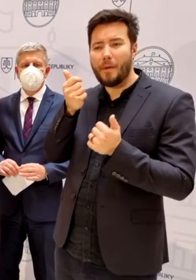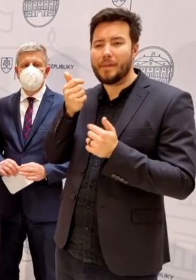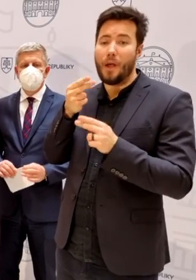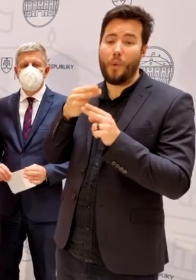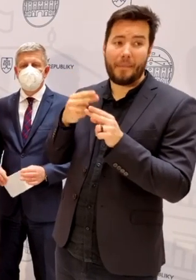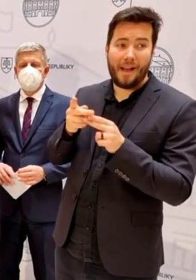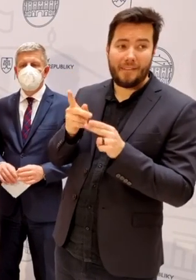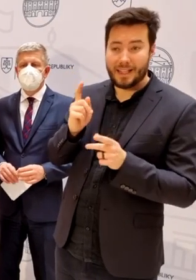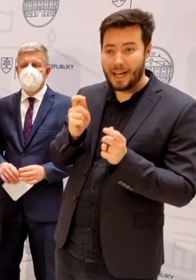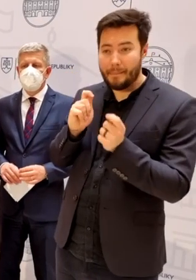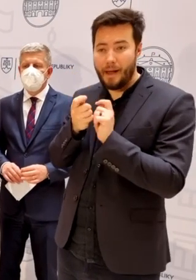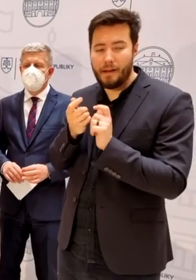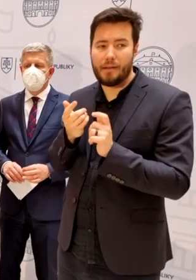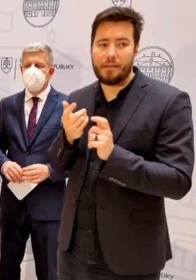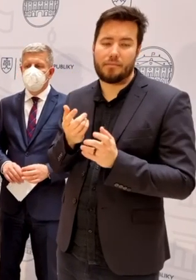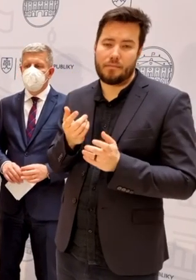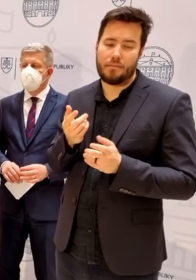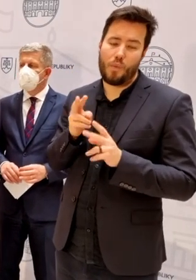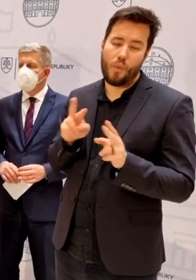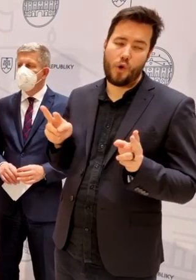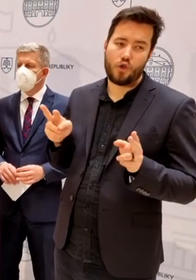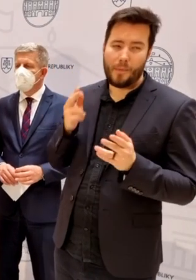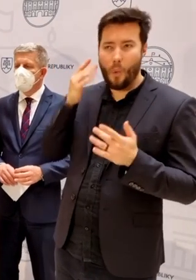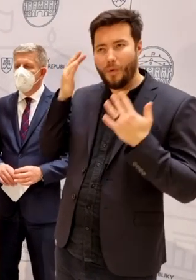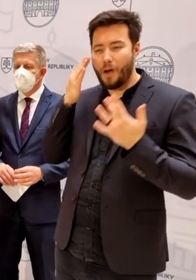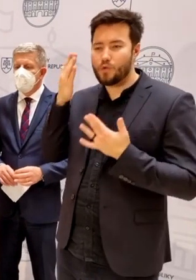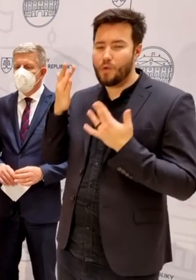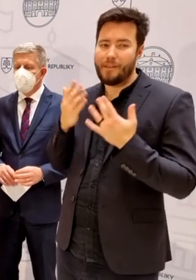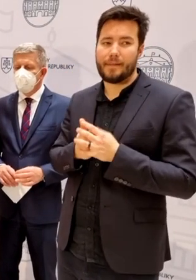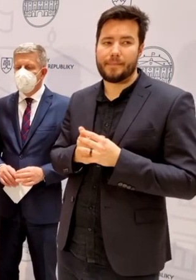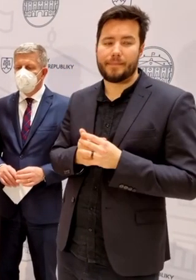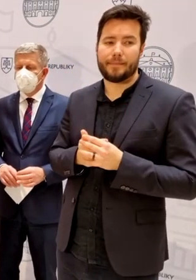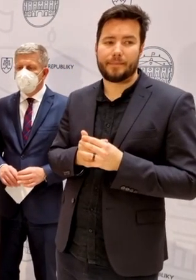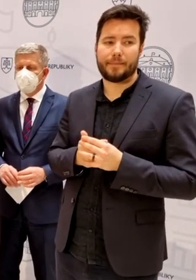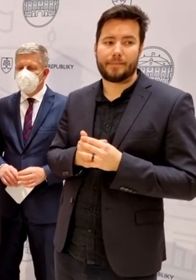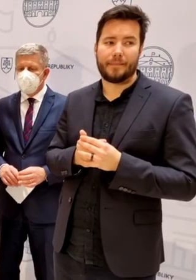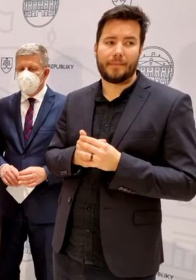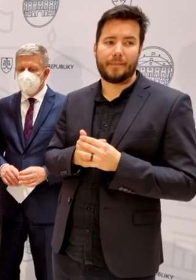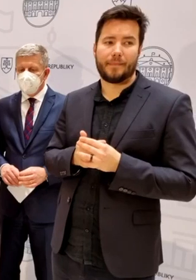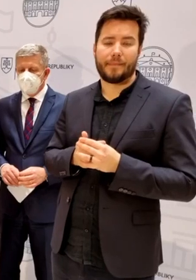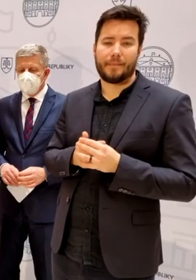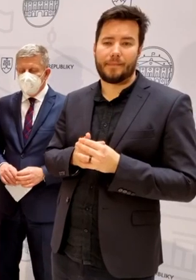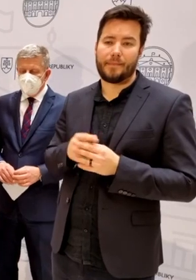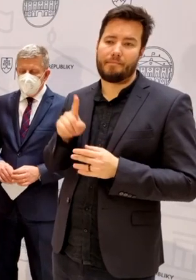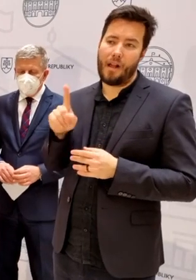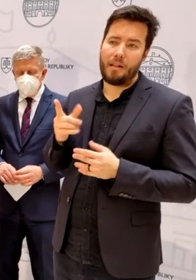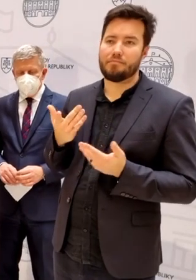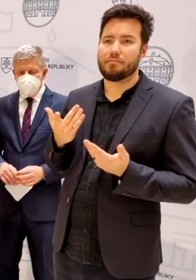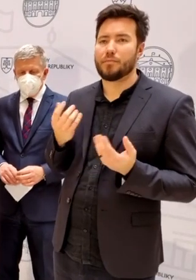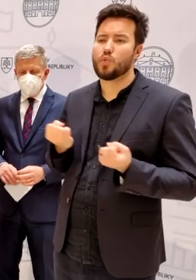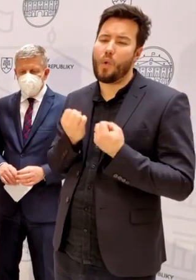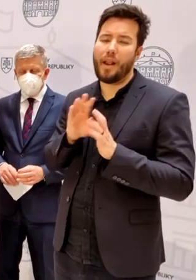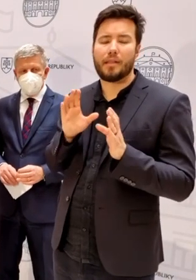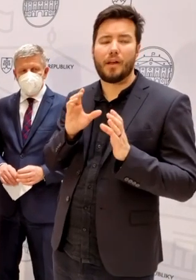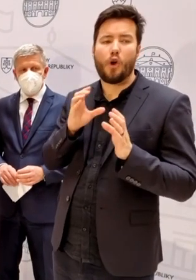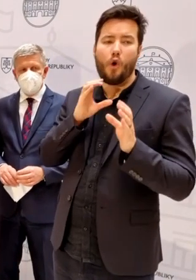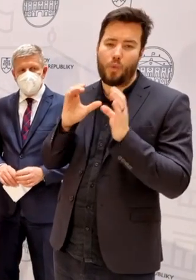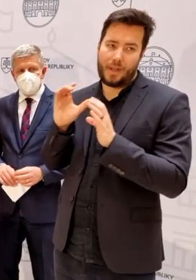úpravy prišli ako návrhy, tak sa to môže zvážiť, ale je to už skôr v komunikačnej